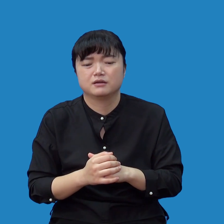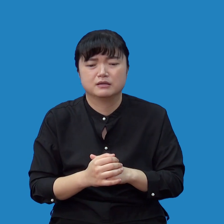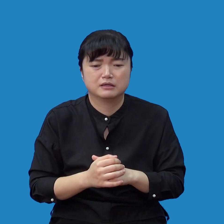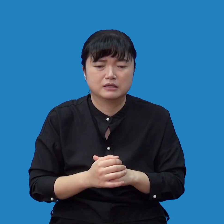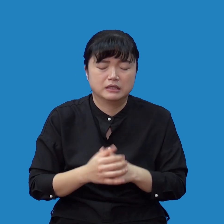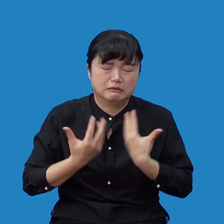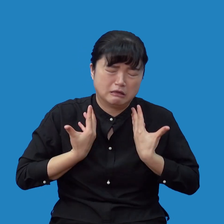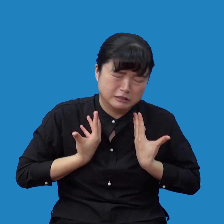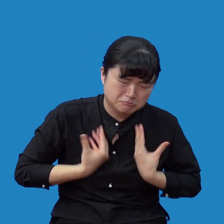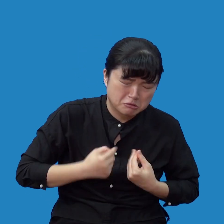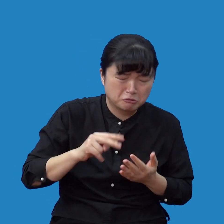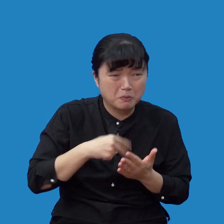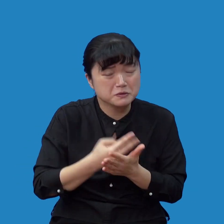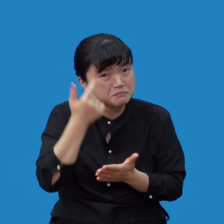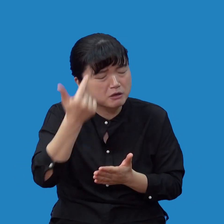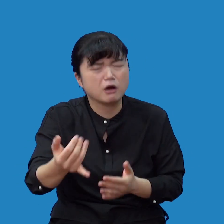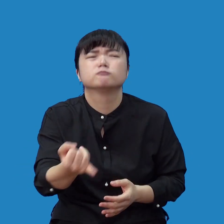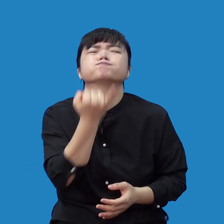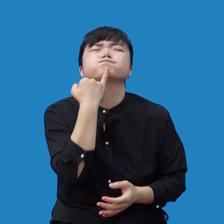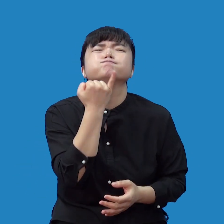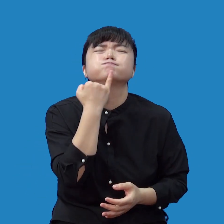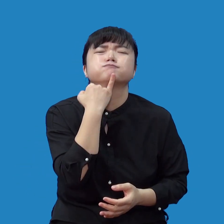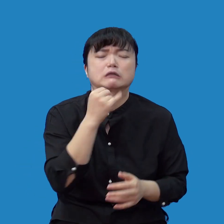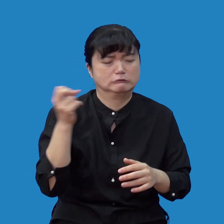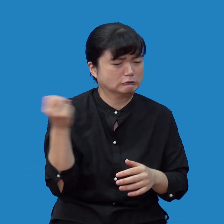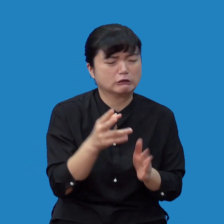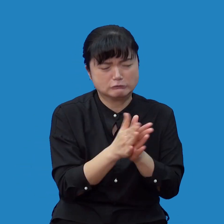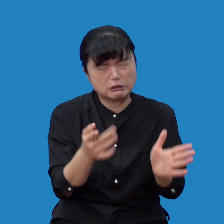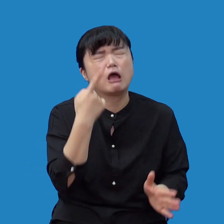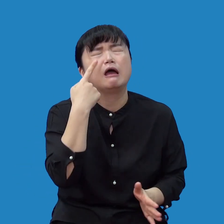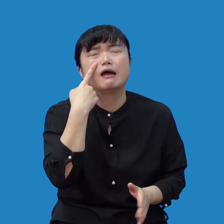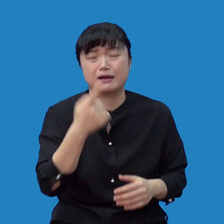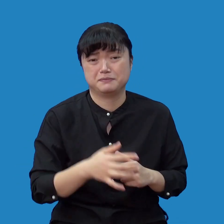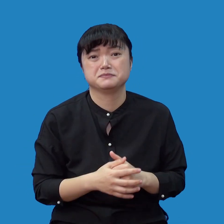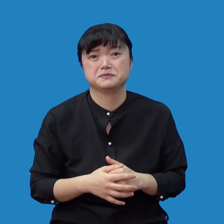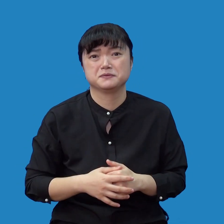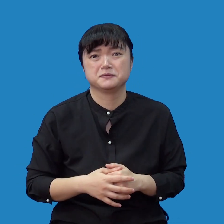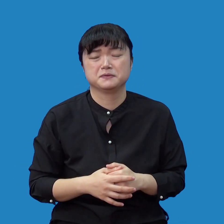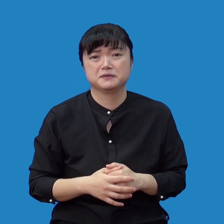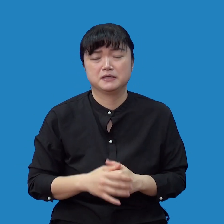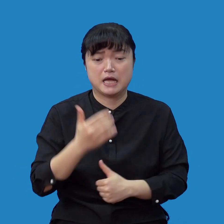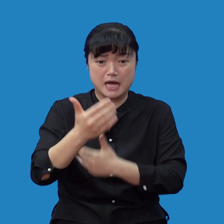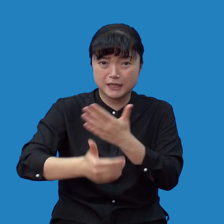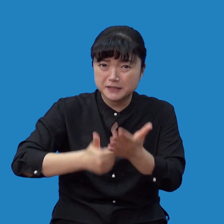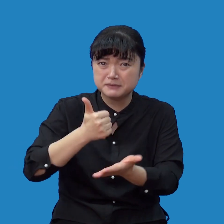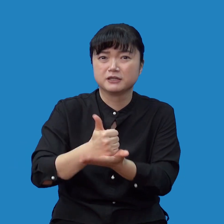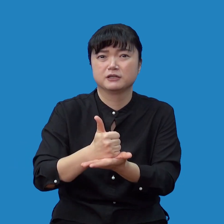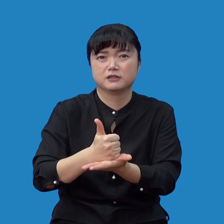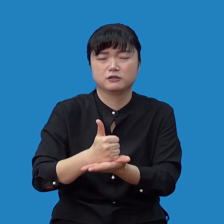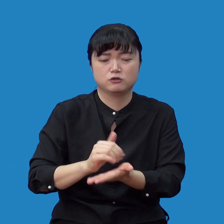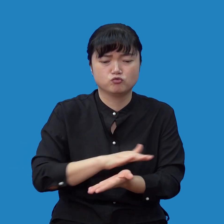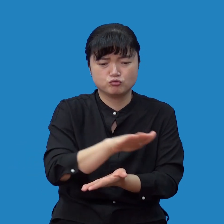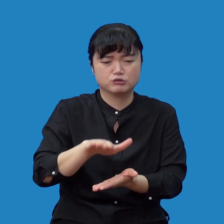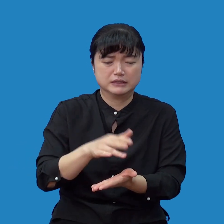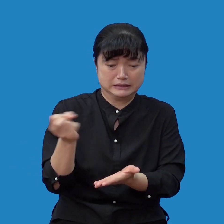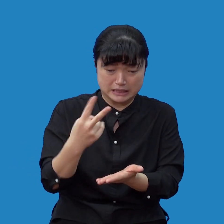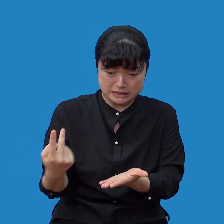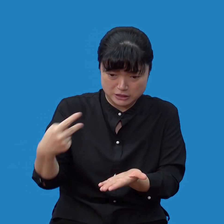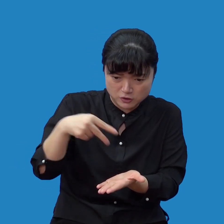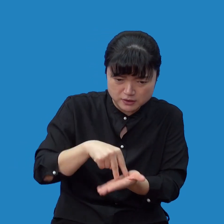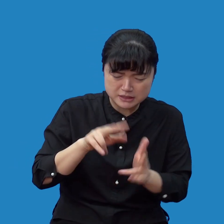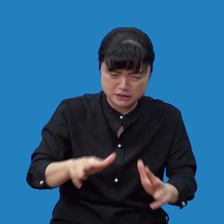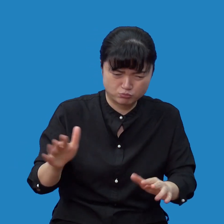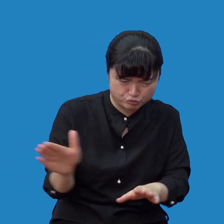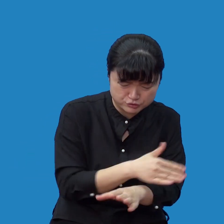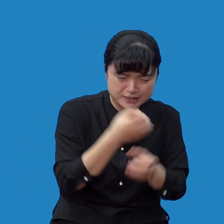계십니까? 괜찮습니다. 다시 시작하면 됩니다. 우리 하나님께서는 우리를 일으켜서 지금부터라도 새 일을